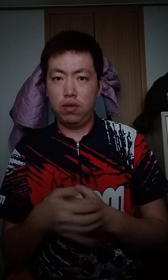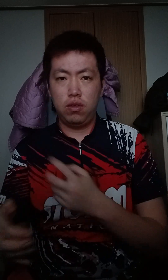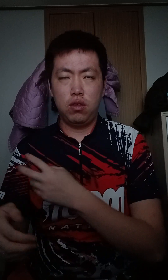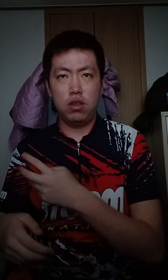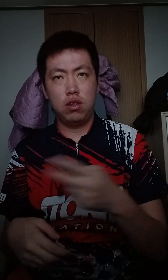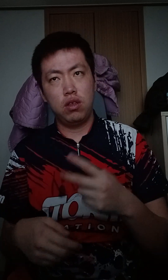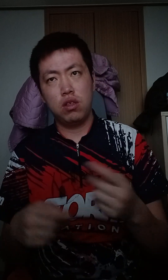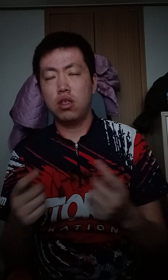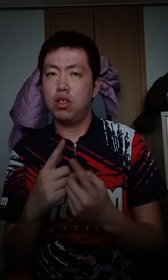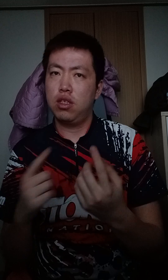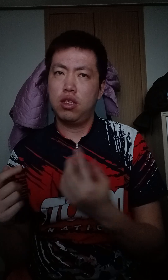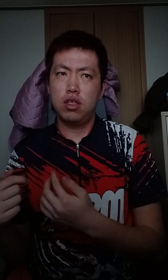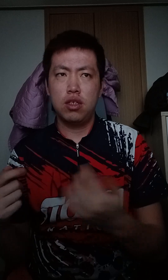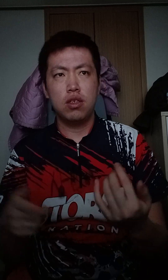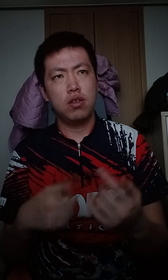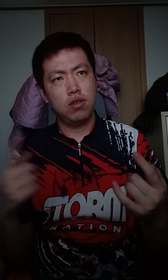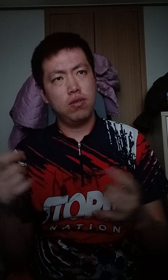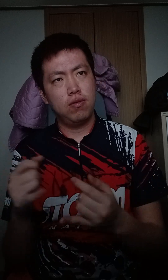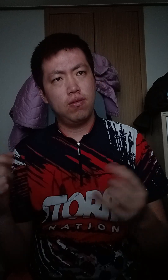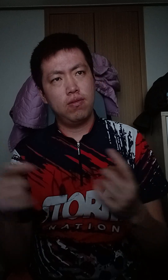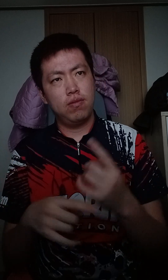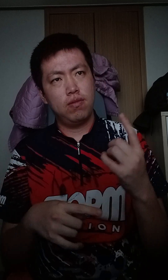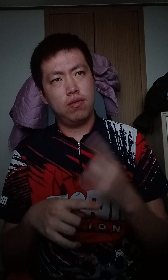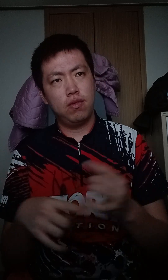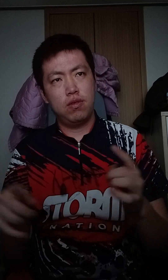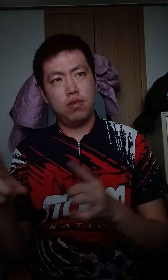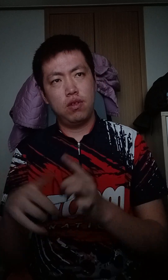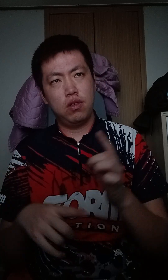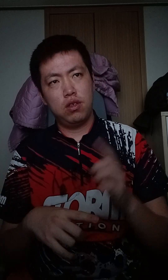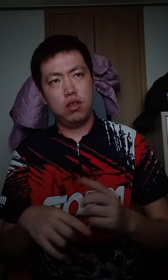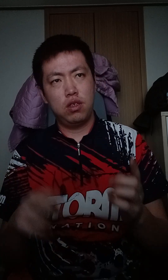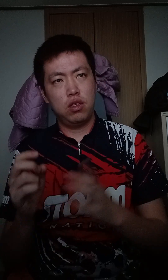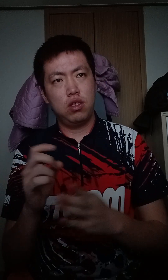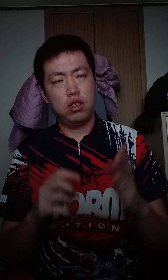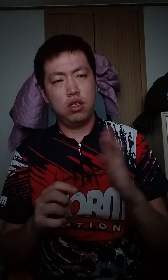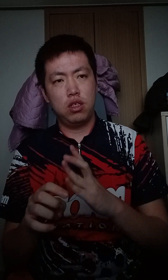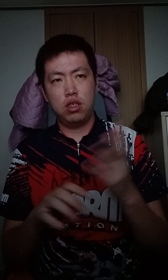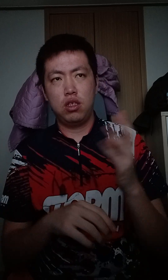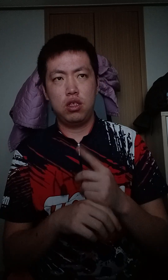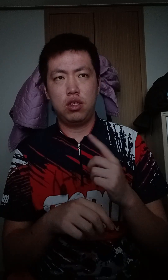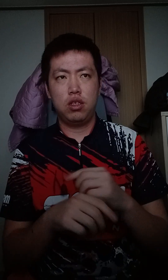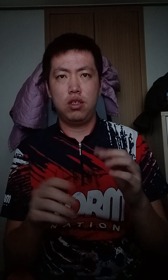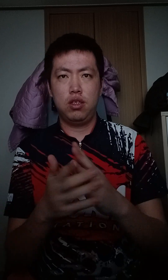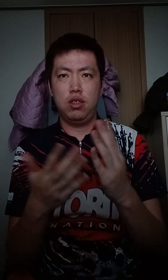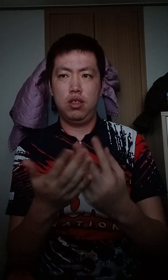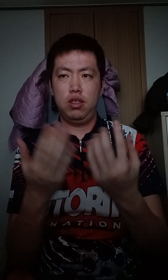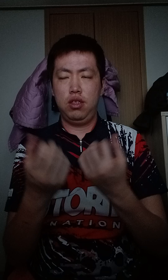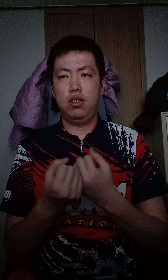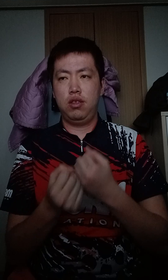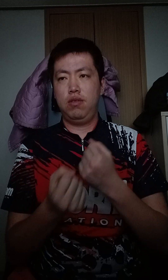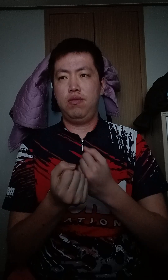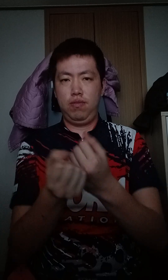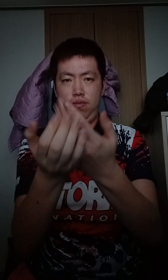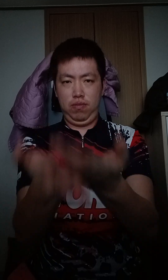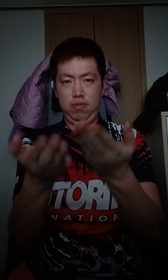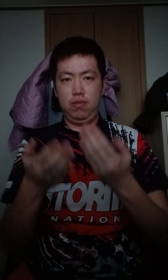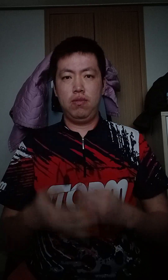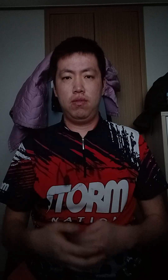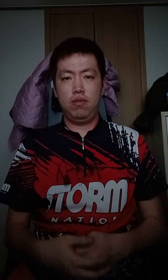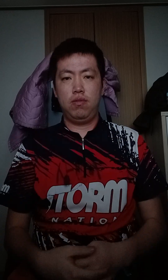과정에서 장애인들의 편의가 고려되지 않아 장애인들 불편이 이만저만이 아닙니다. 강민우 기자가 기동 취재했습니다.